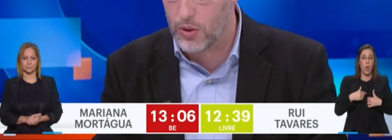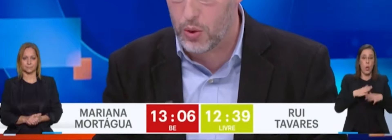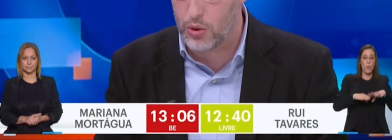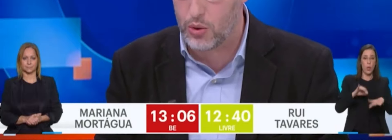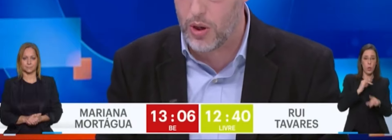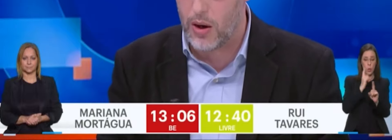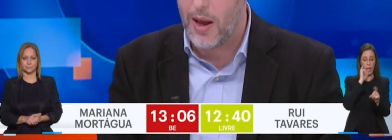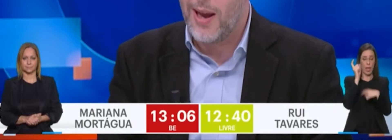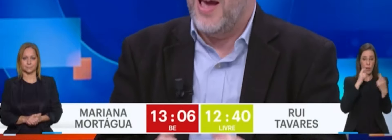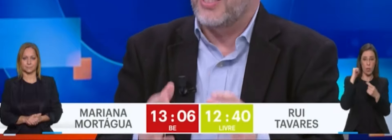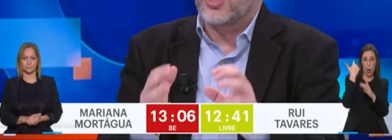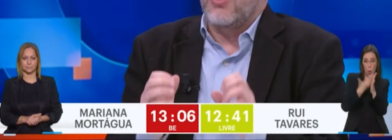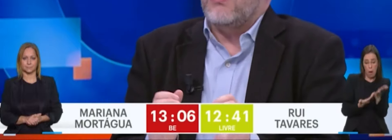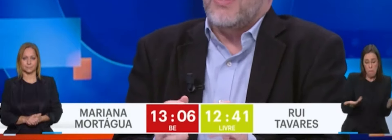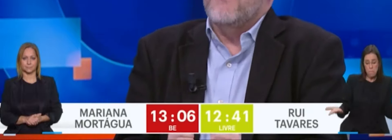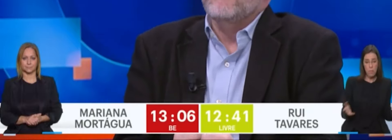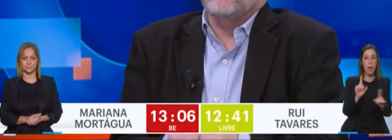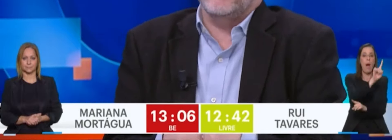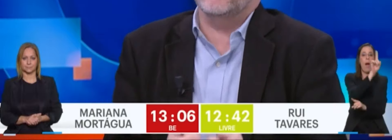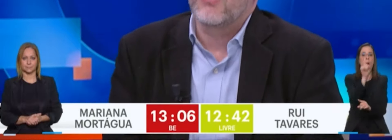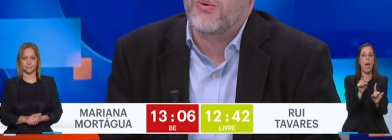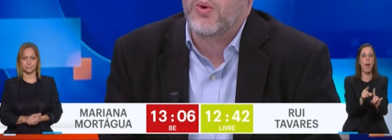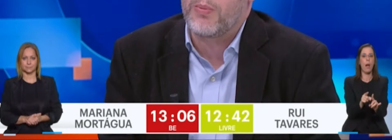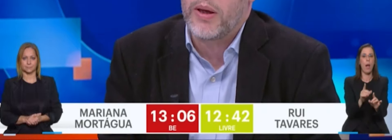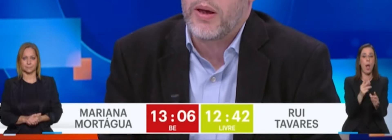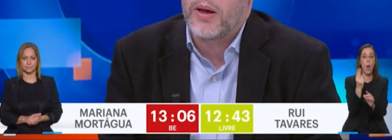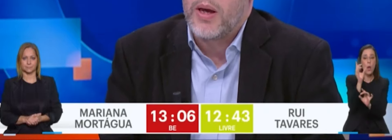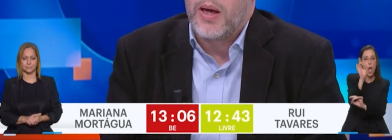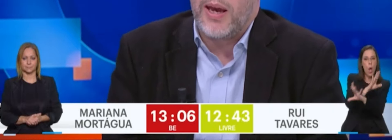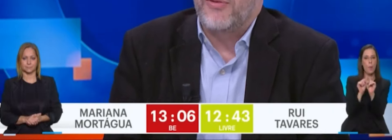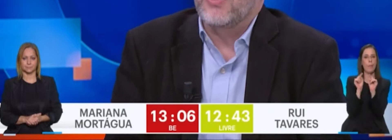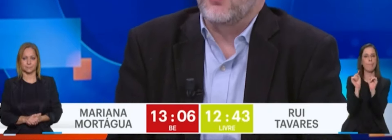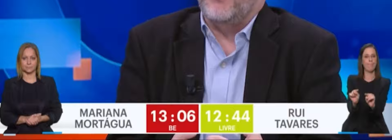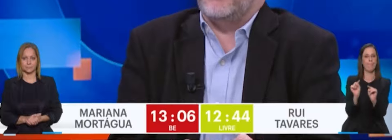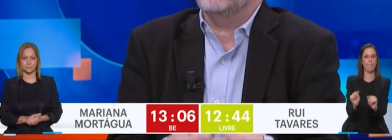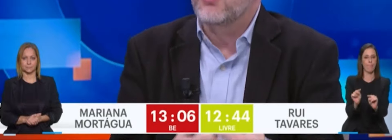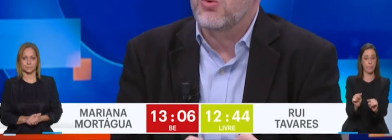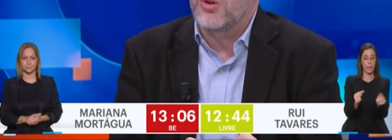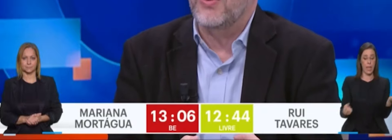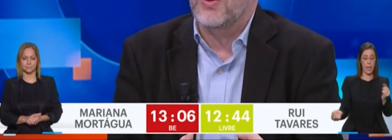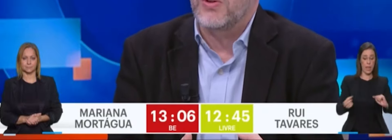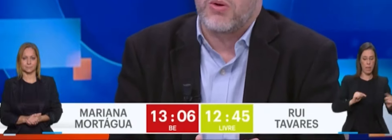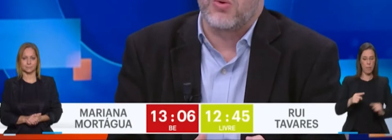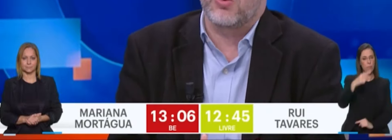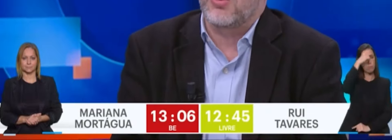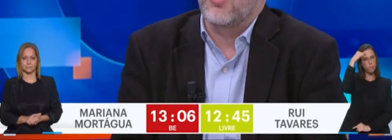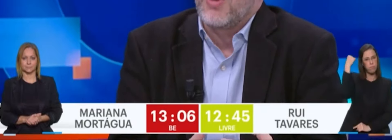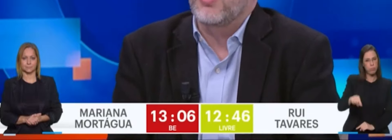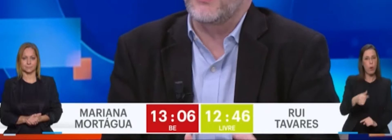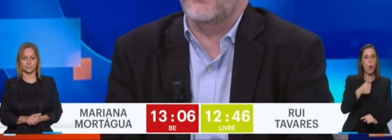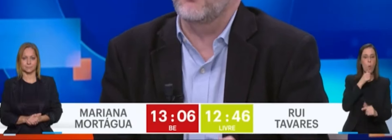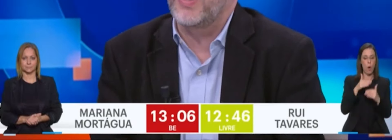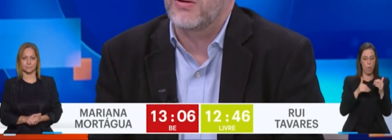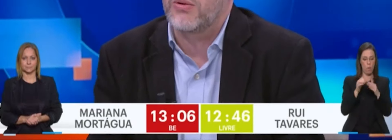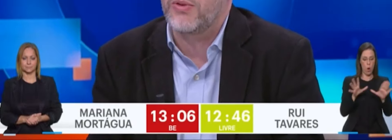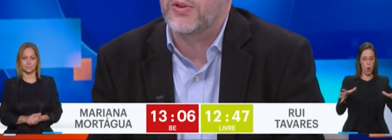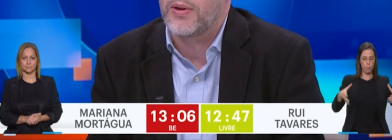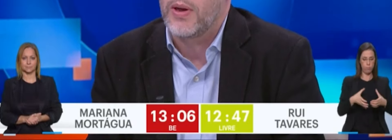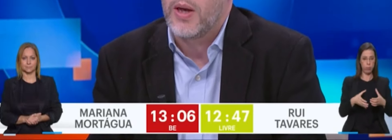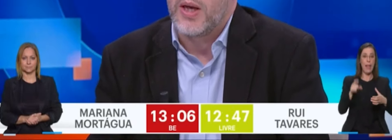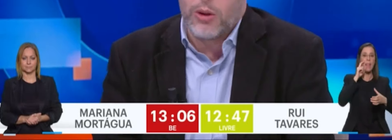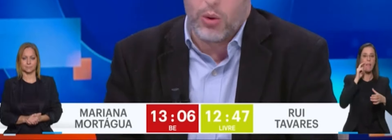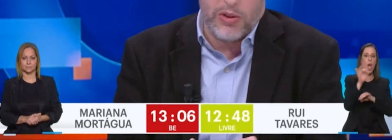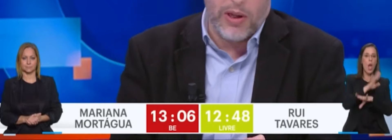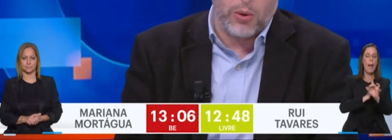processo de revisão Constitucional a questão tá muito mais na União Europeia que é fazer o debate muito difícil da construção de uma Comunidade Europeia de